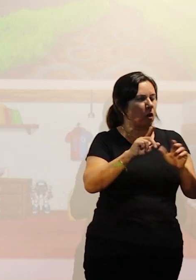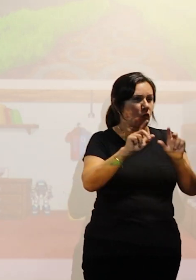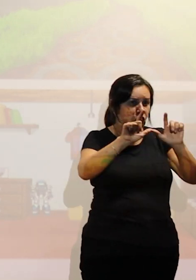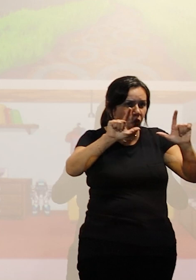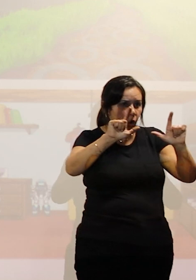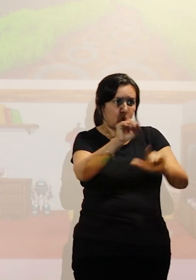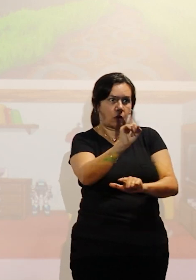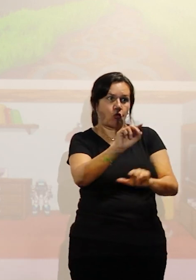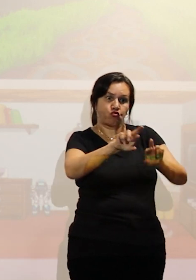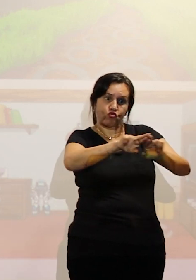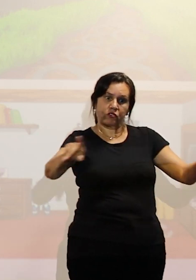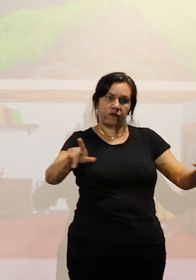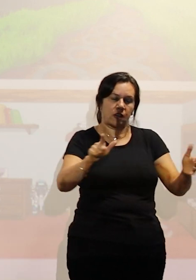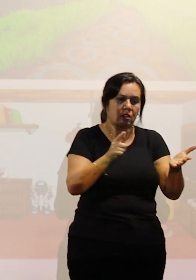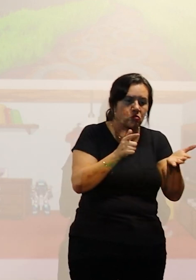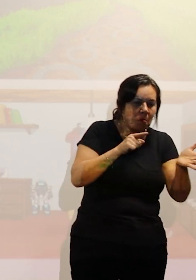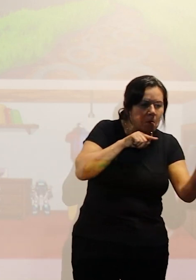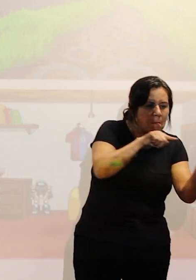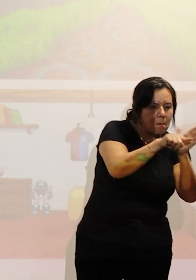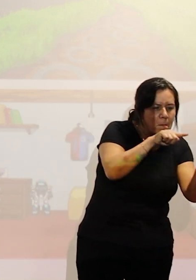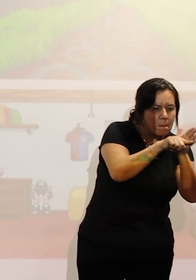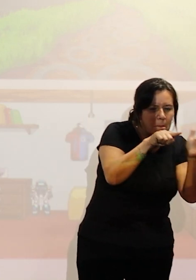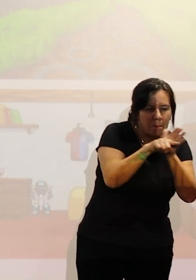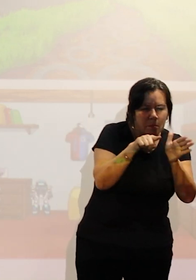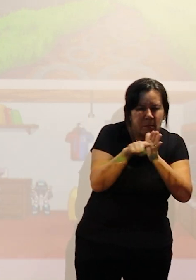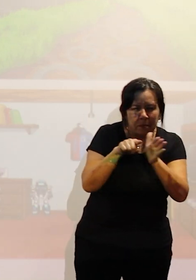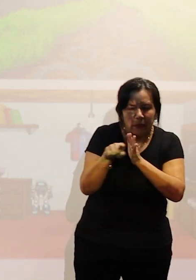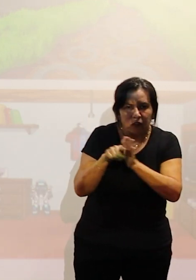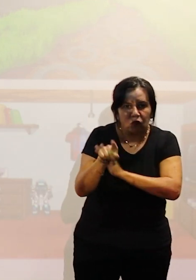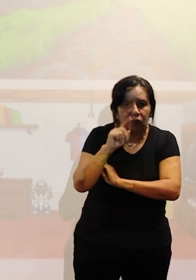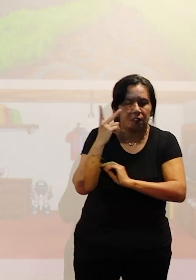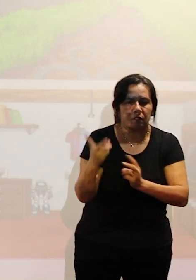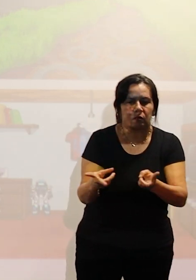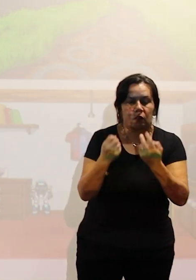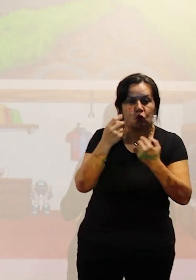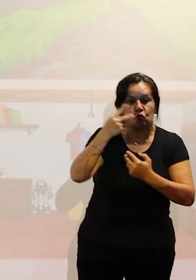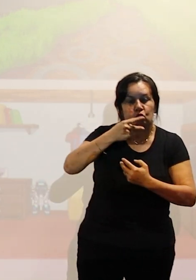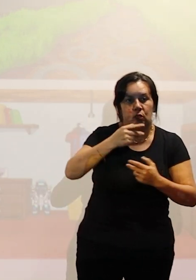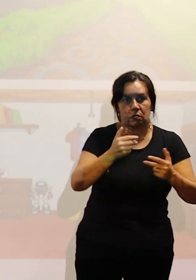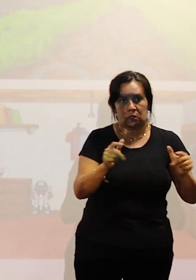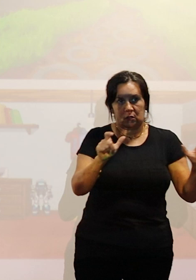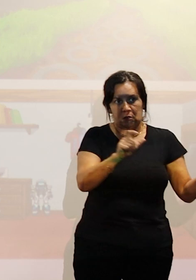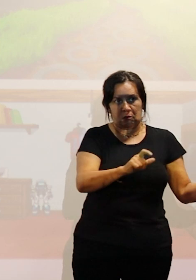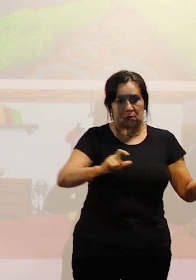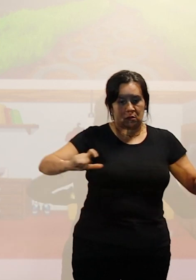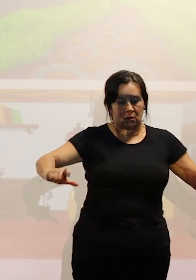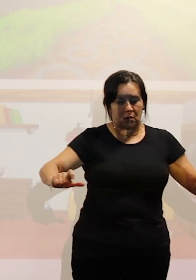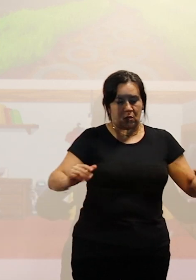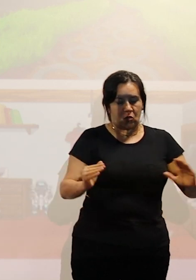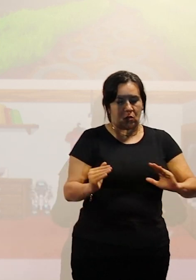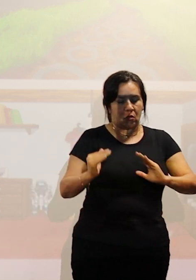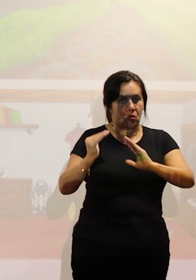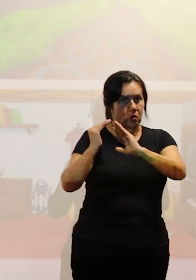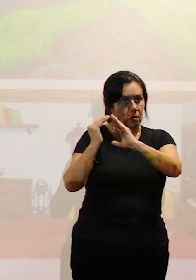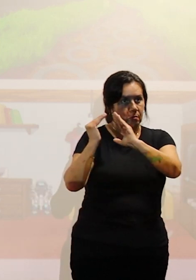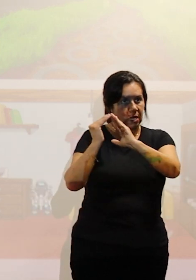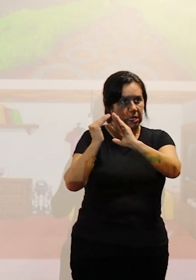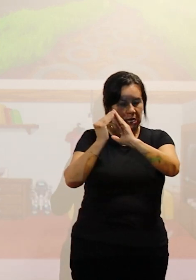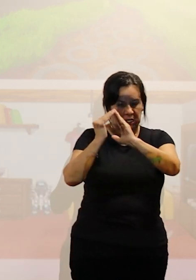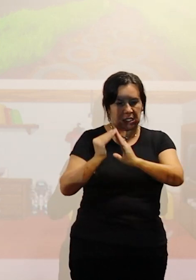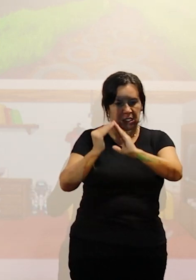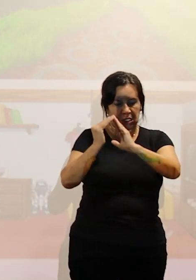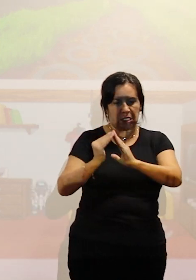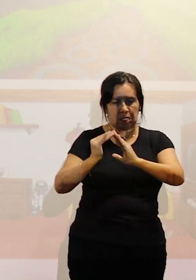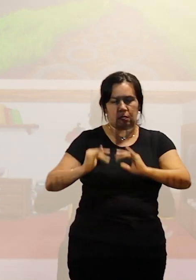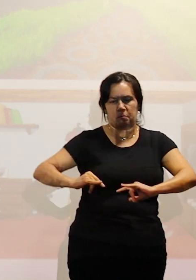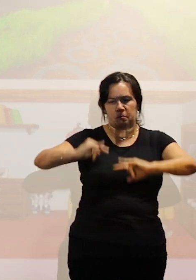2 cenários, se vocês forem olhar bem, os 2 cenários, eles meio que são o mesmo quarto, só que espelhado. Se você